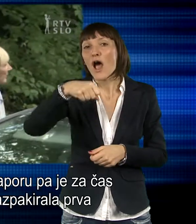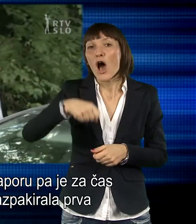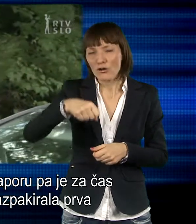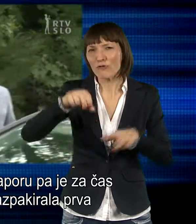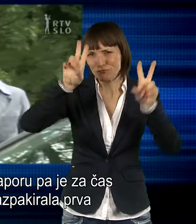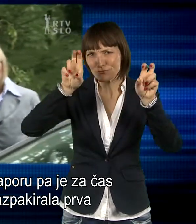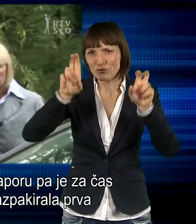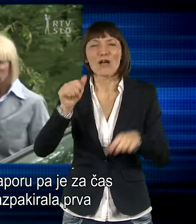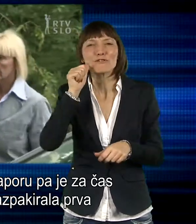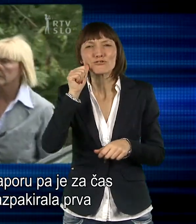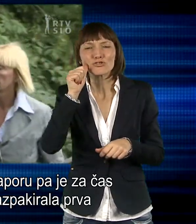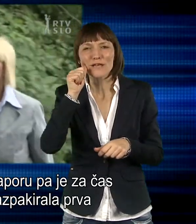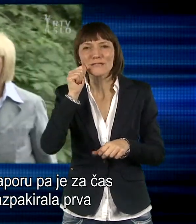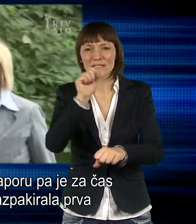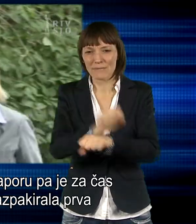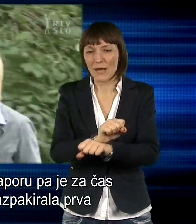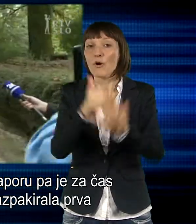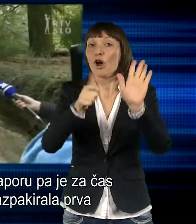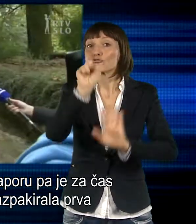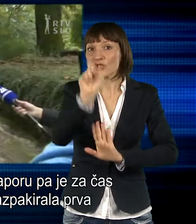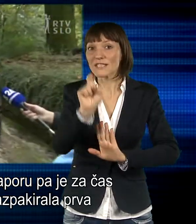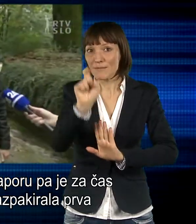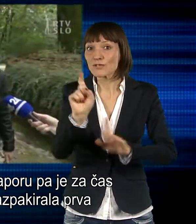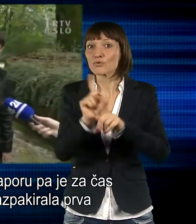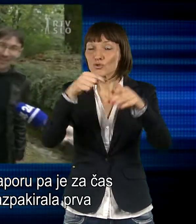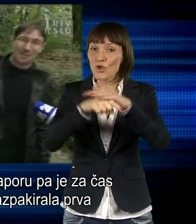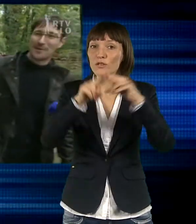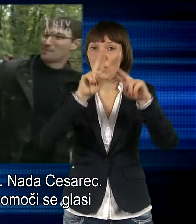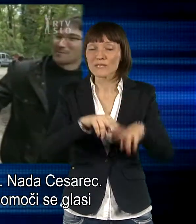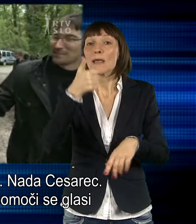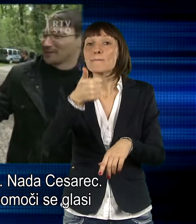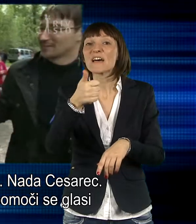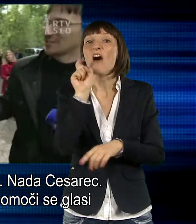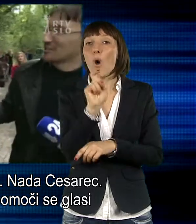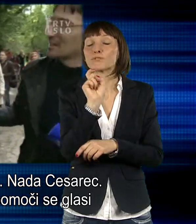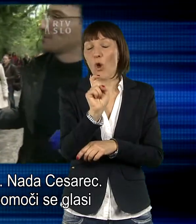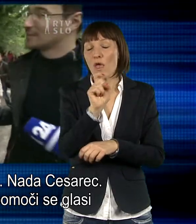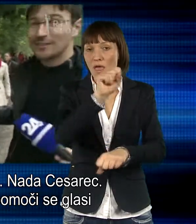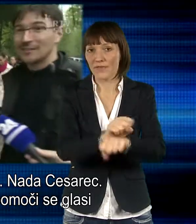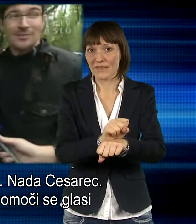Kovčke v ženskem zaporu pa je za čas 6 mesecev razpakirala prva obsojena